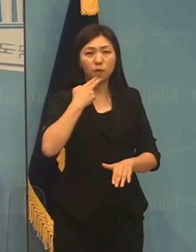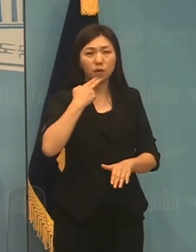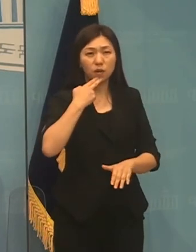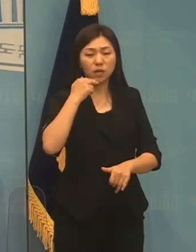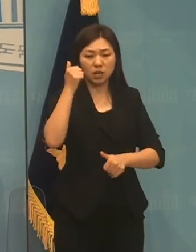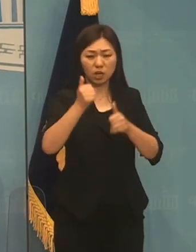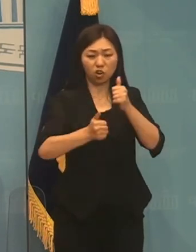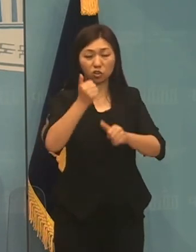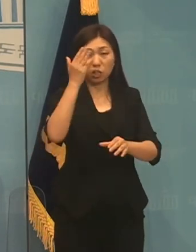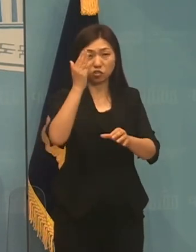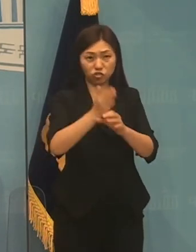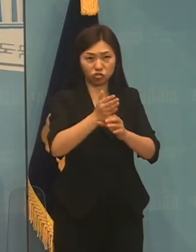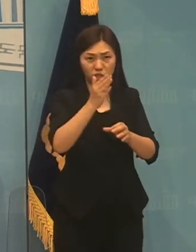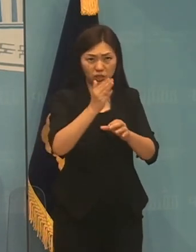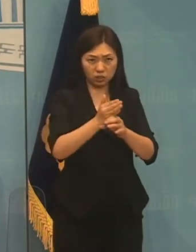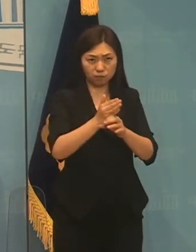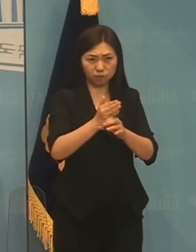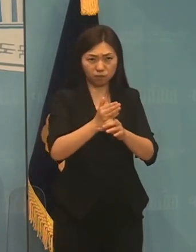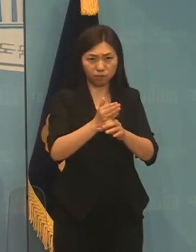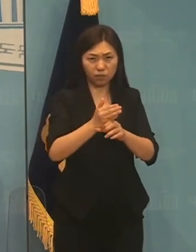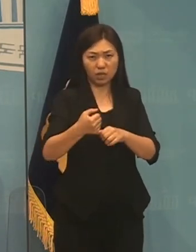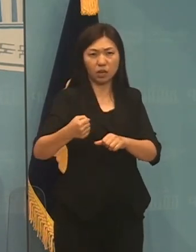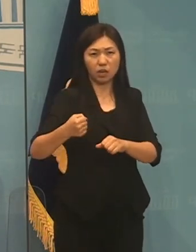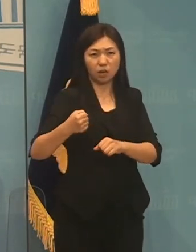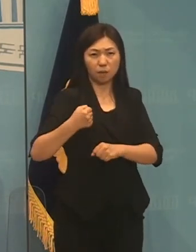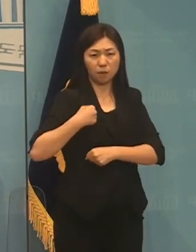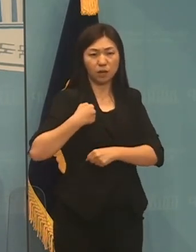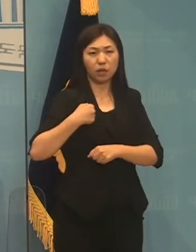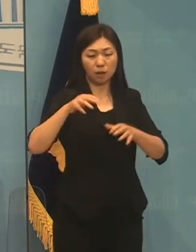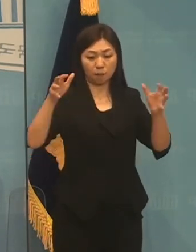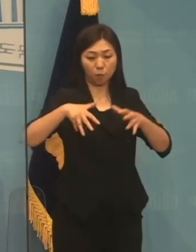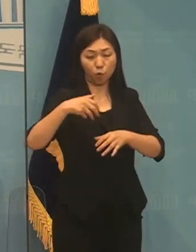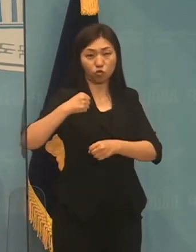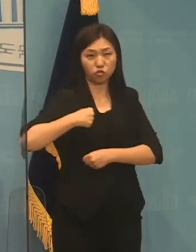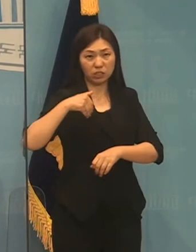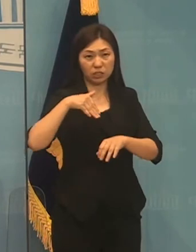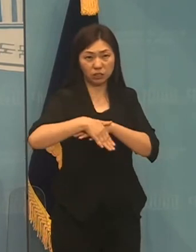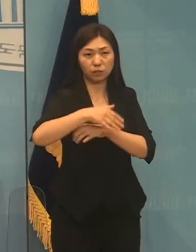경쟁적 국민 대변제를 실시하겠습니다. 아홉째,